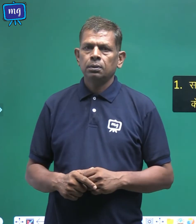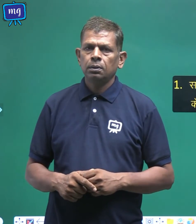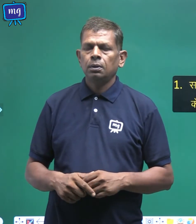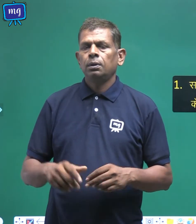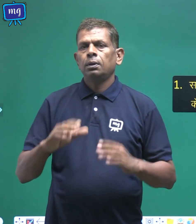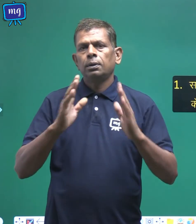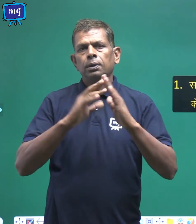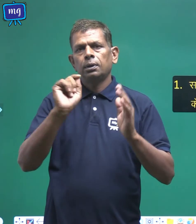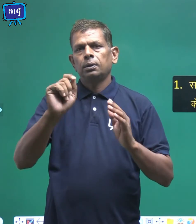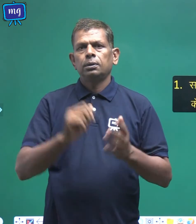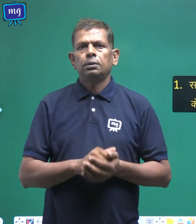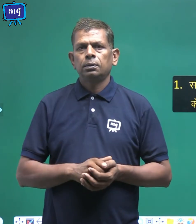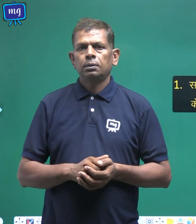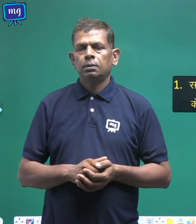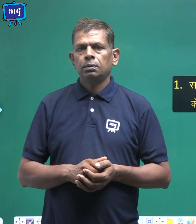गृह कार्य